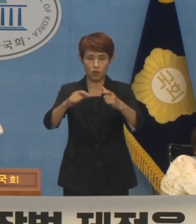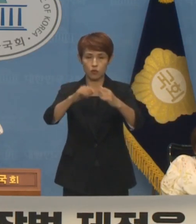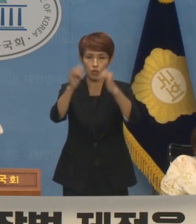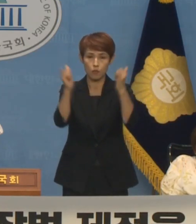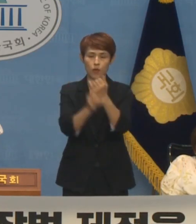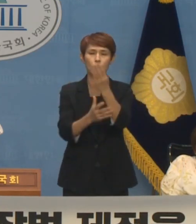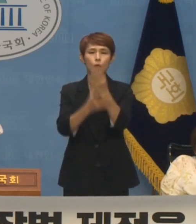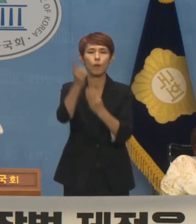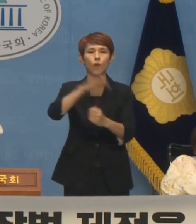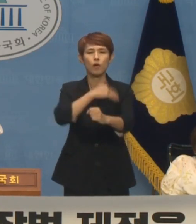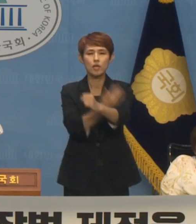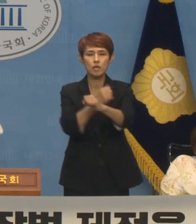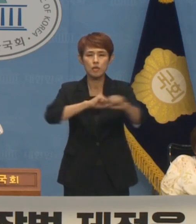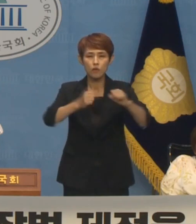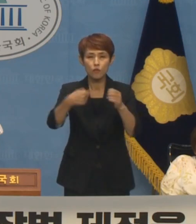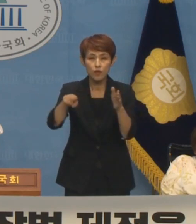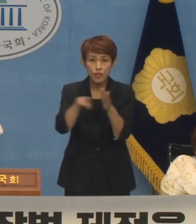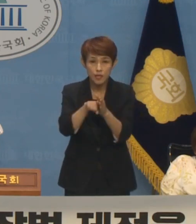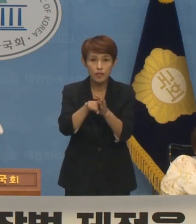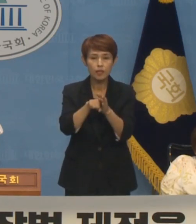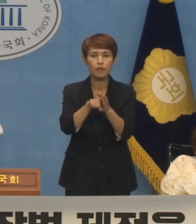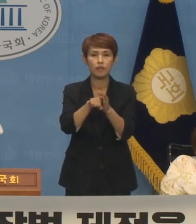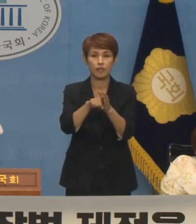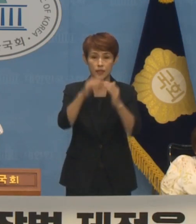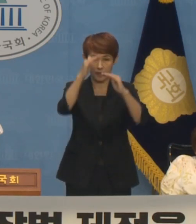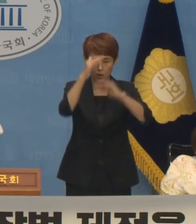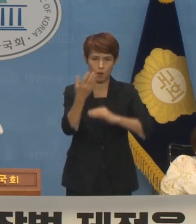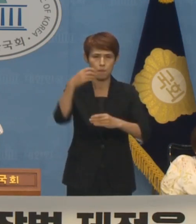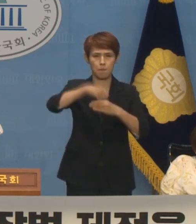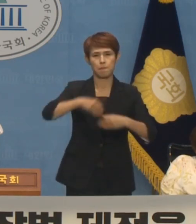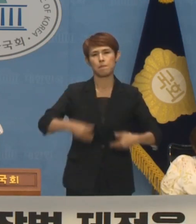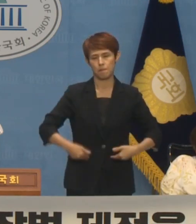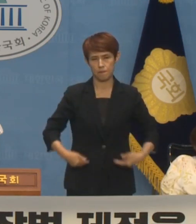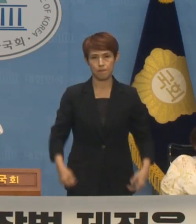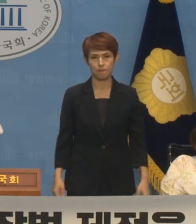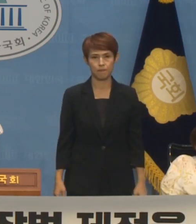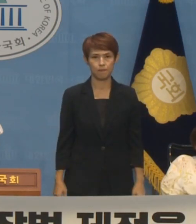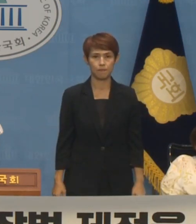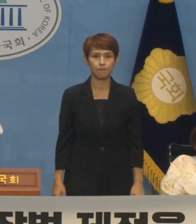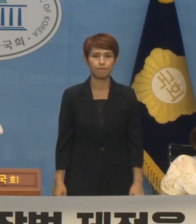권리 실현을 위한 조치의 원칙들이 담겨져야 한다.